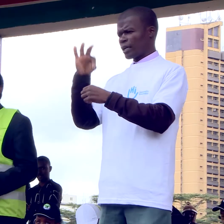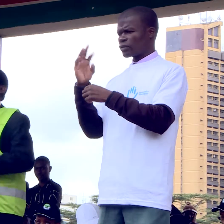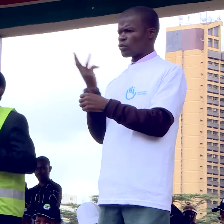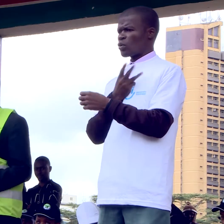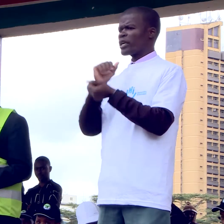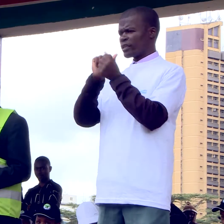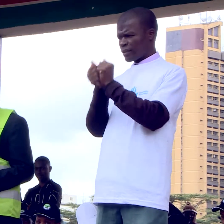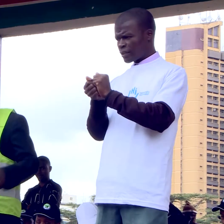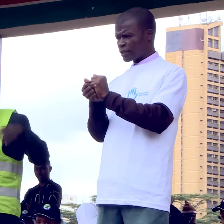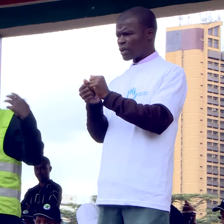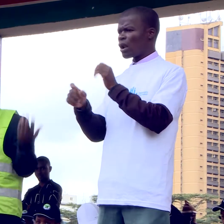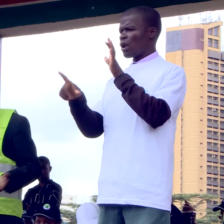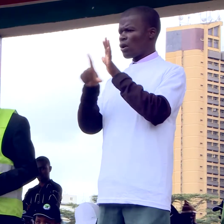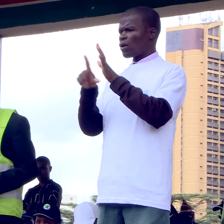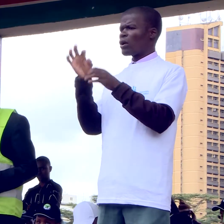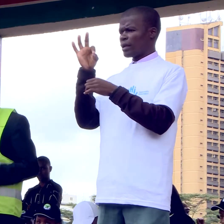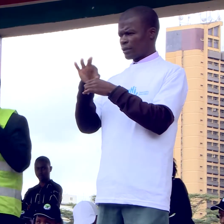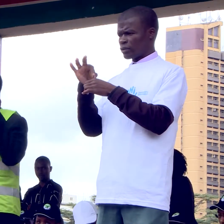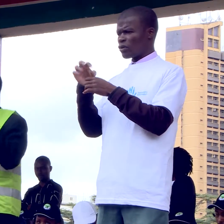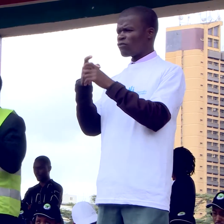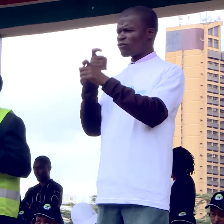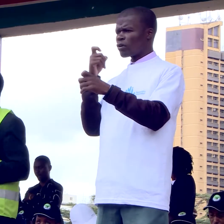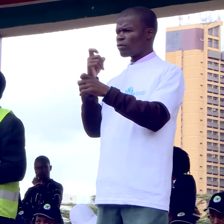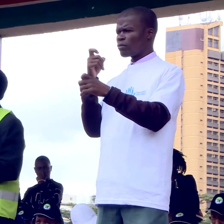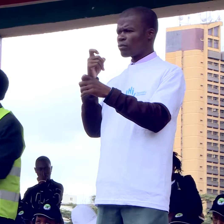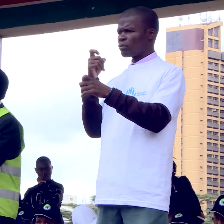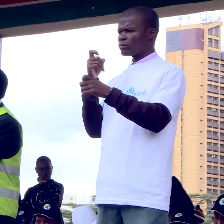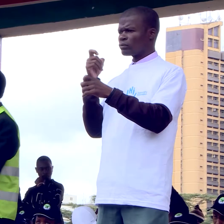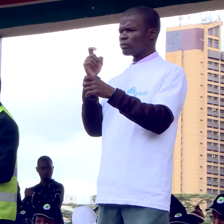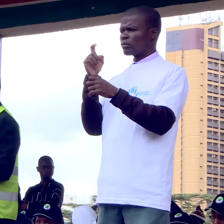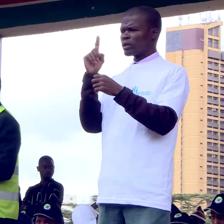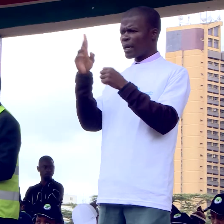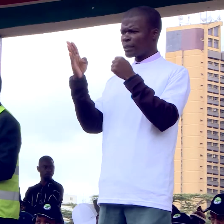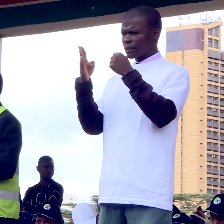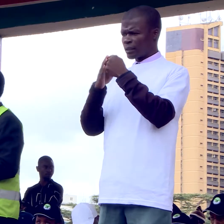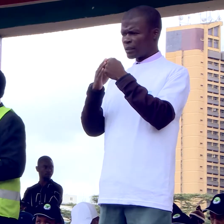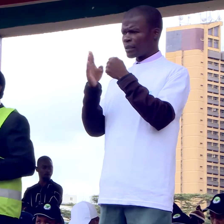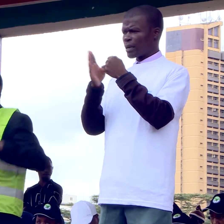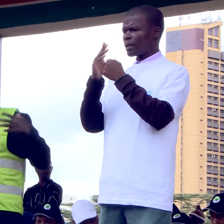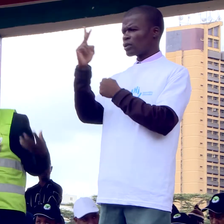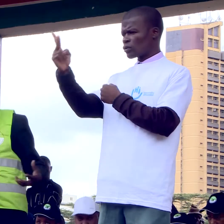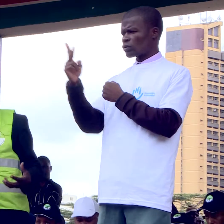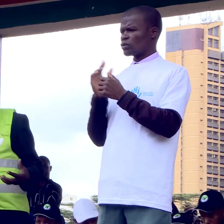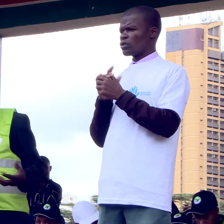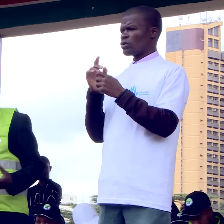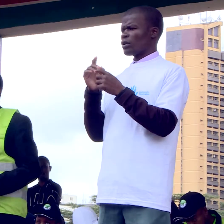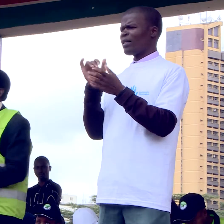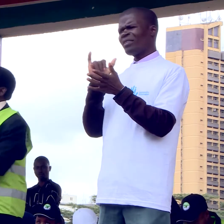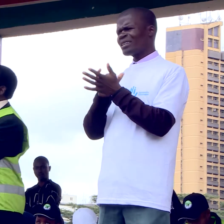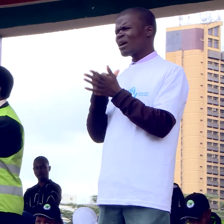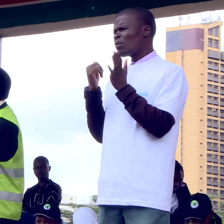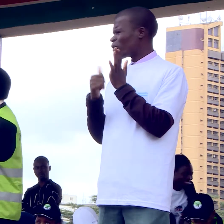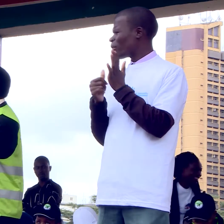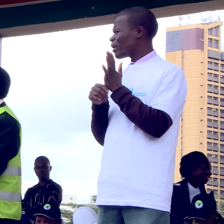sheria za uchaguzi tangu 92. Basi inamaanisha tuna matatizo. na kila wakati